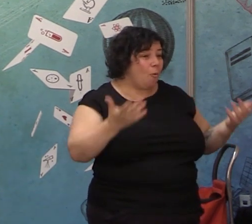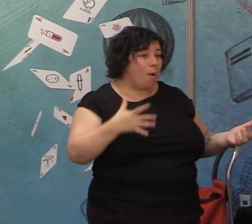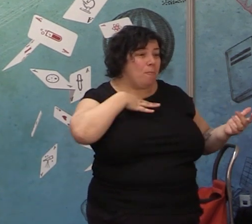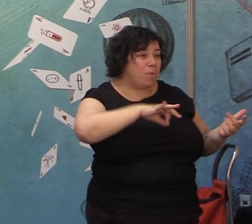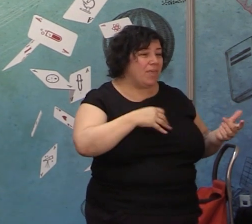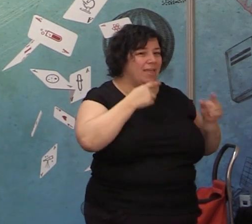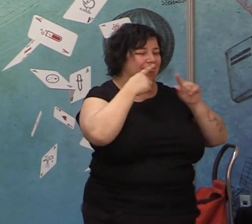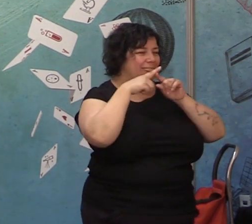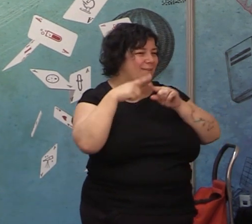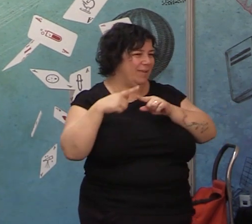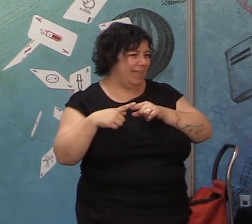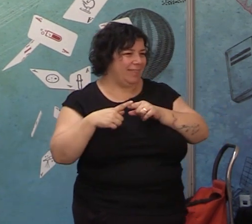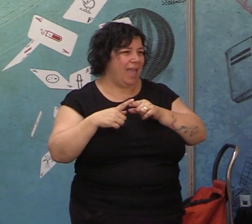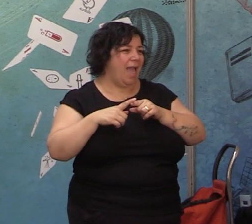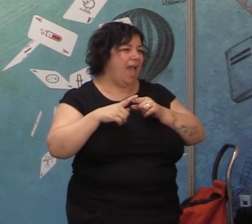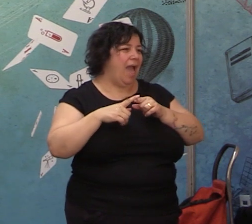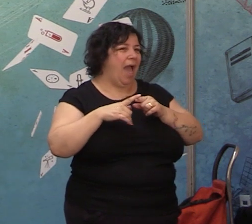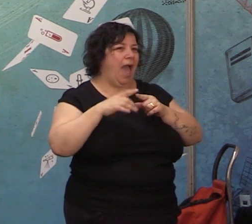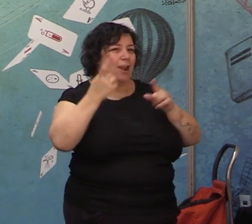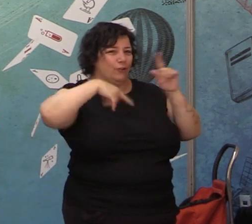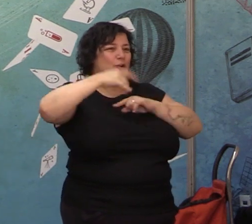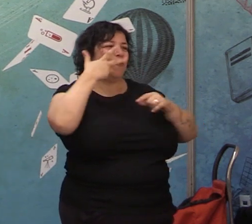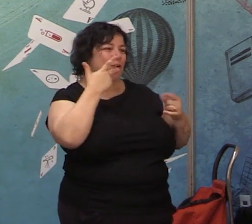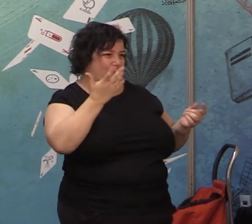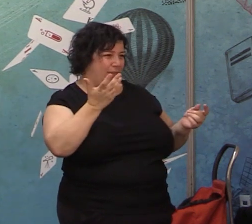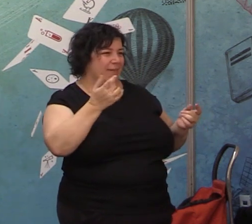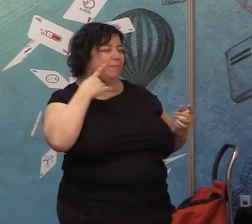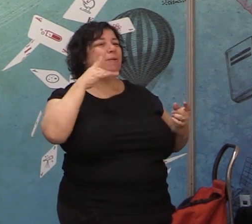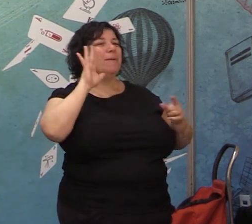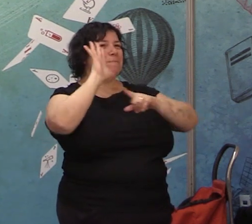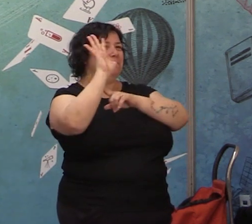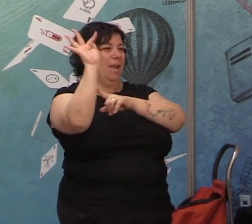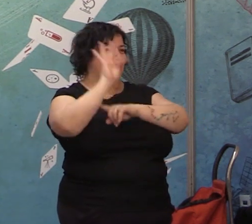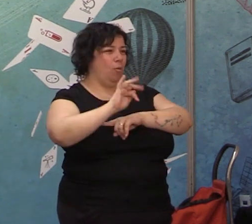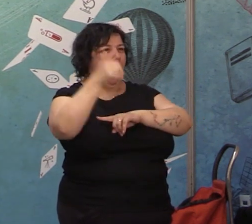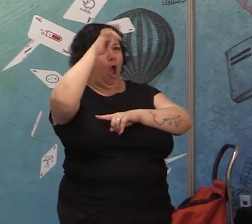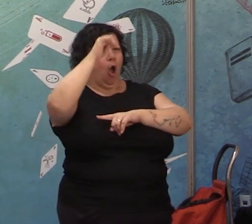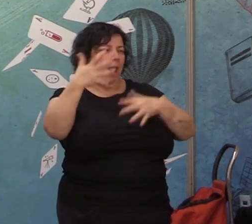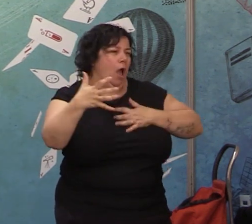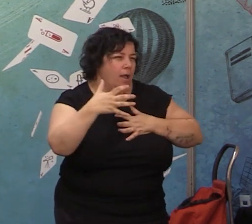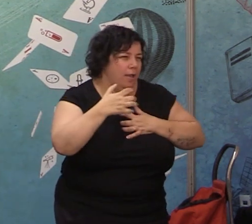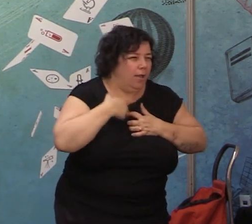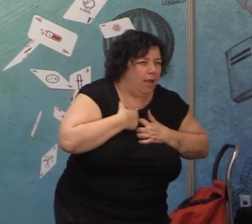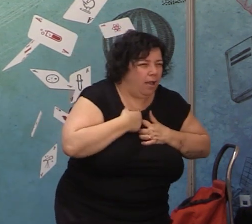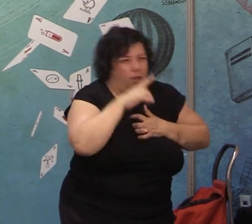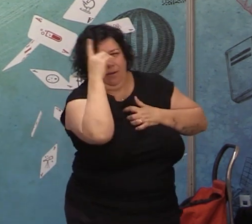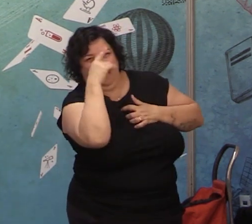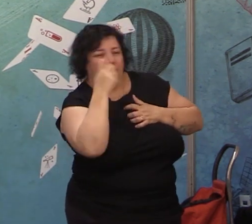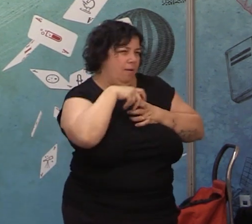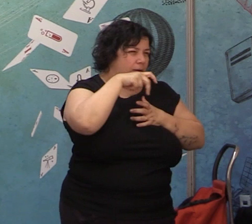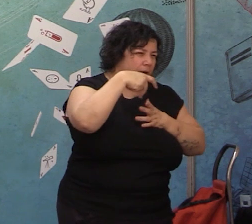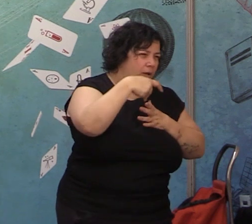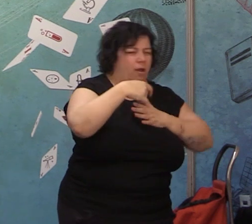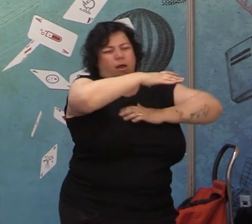ser diferentes a lo que nosotros conocemos de las películas, ¿no? El hombre que se agarra el pecho, se marea,